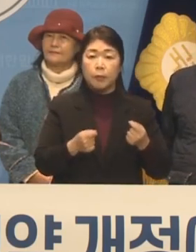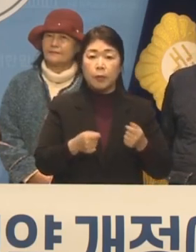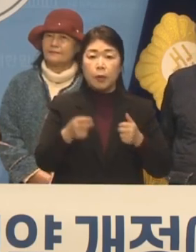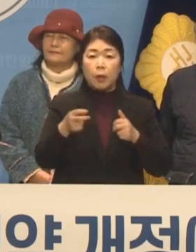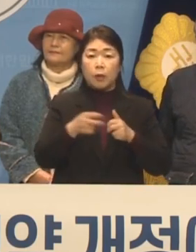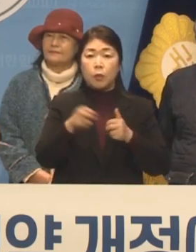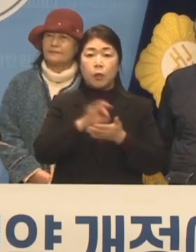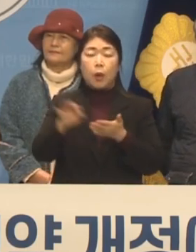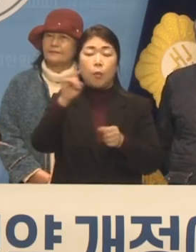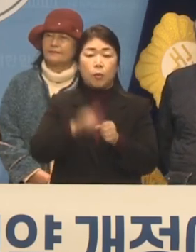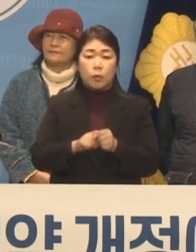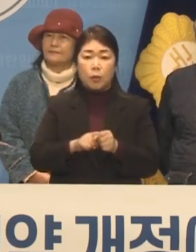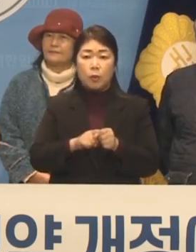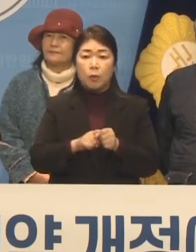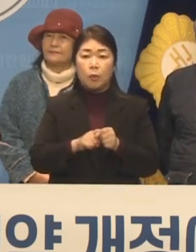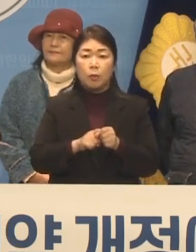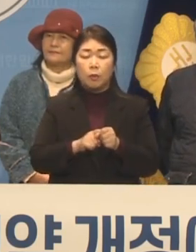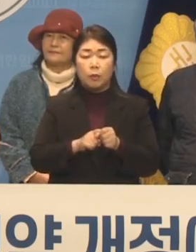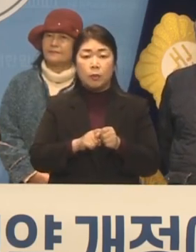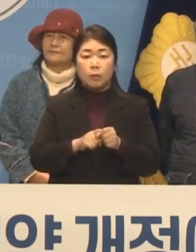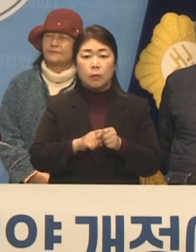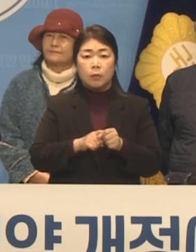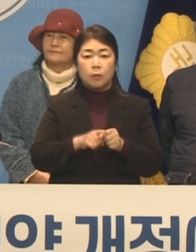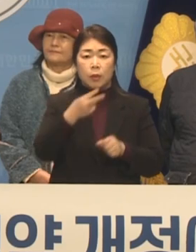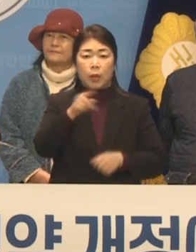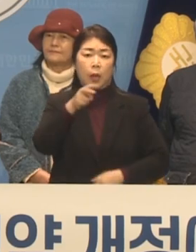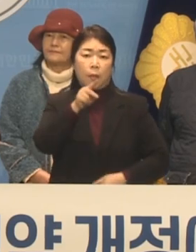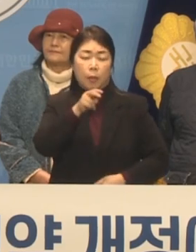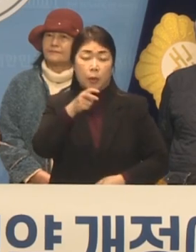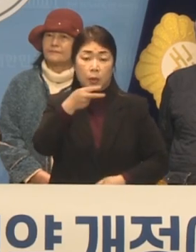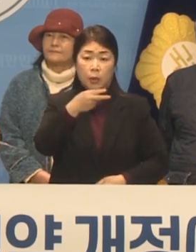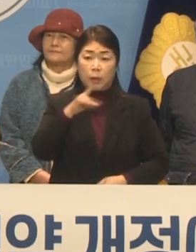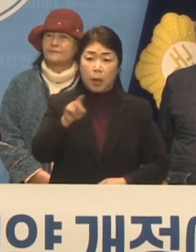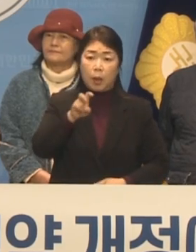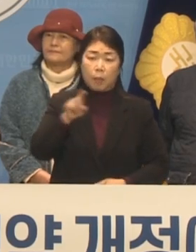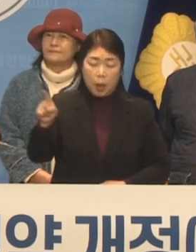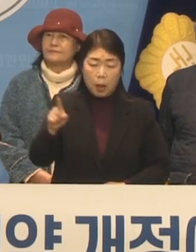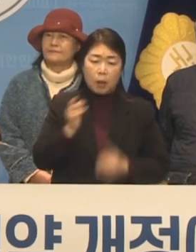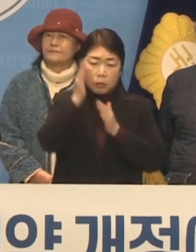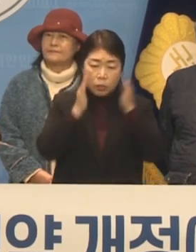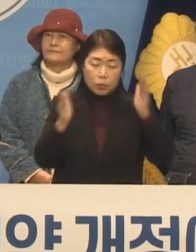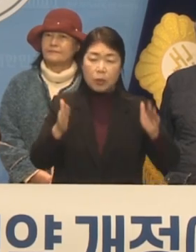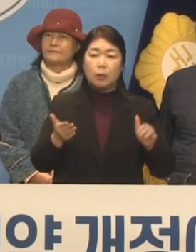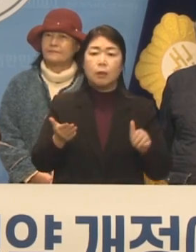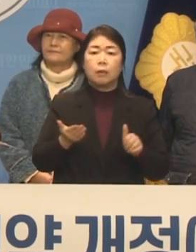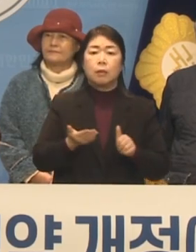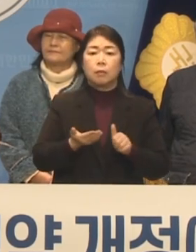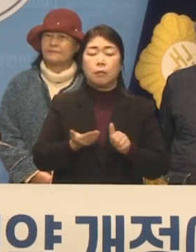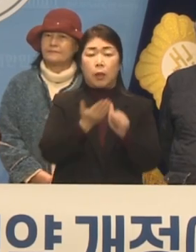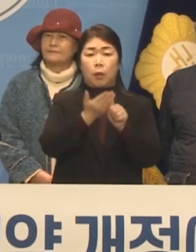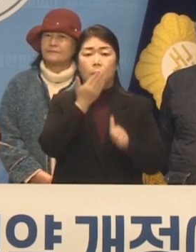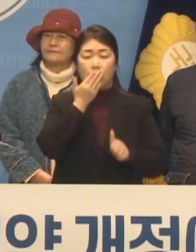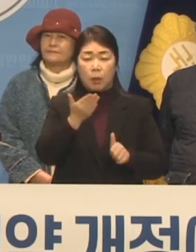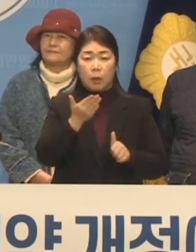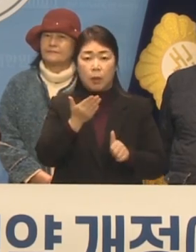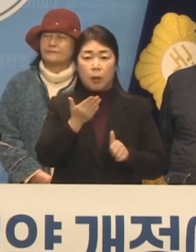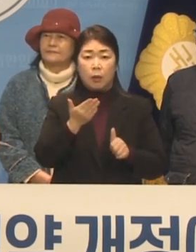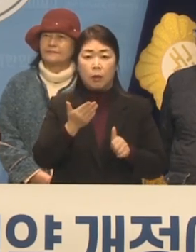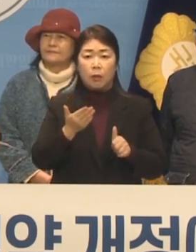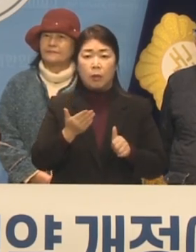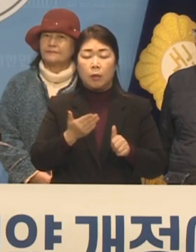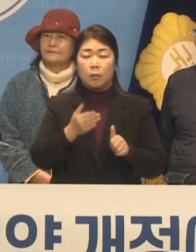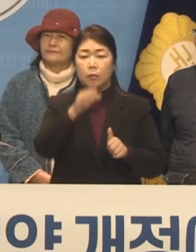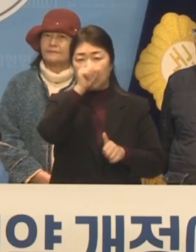추진해 환자들이 마음 놓고 처방받고 구입할 수 있었으면 좋아서 오늘 이렇게 기자회견에 참여하게 된 것입니다.